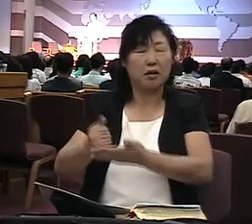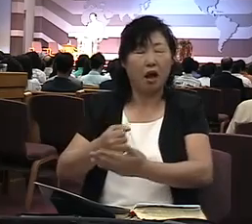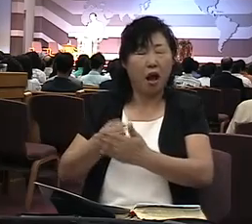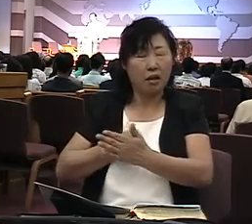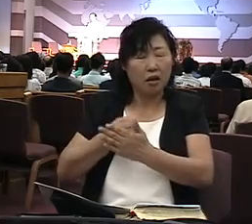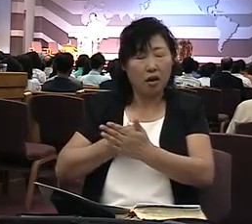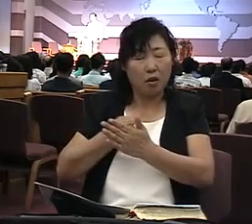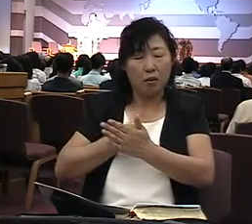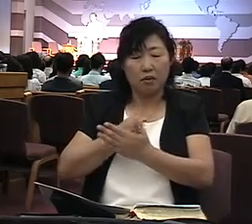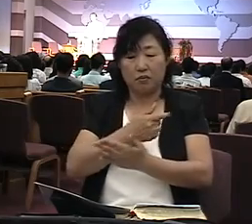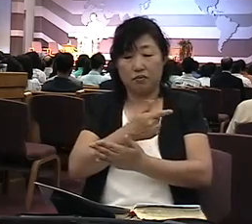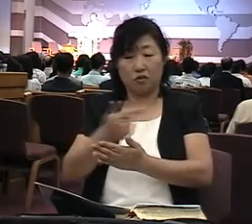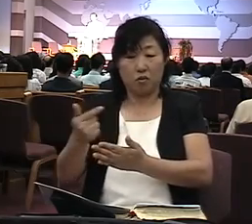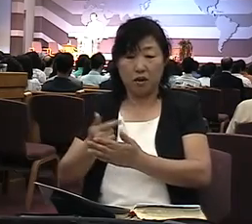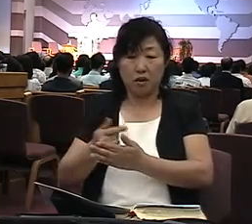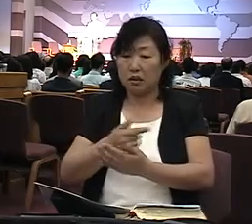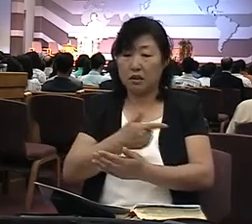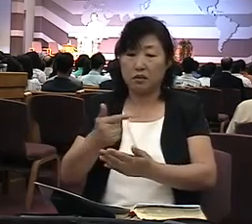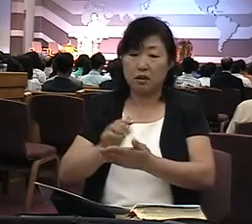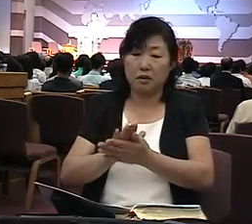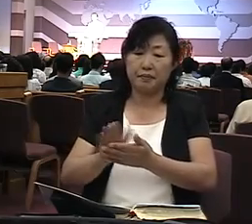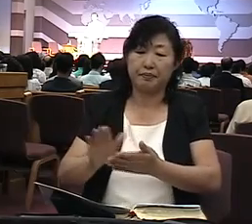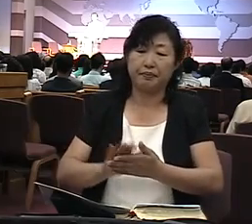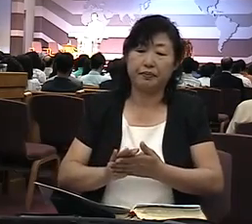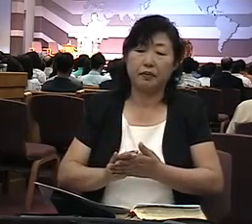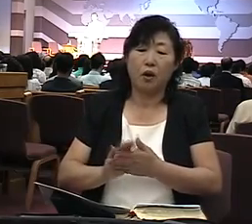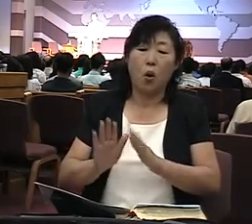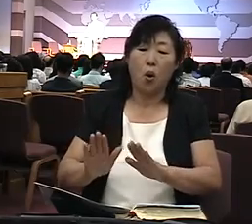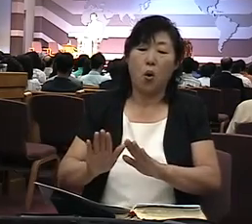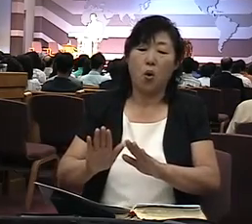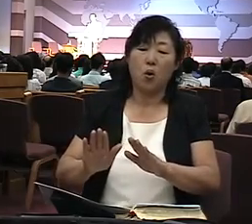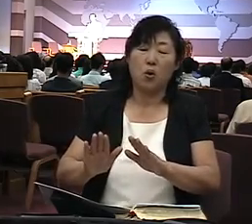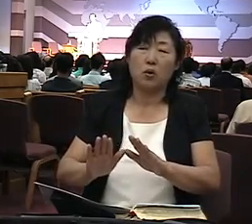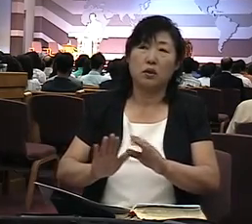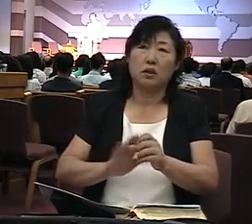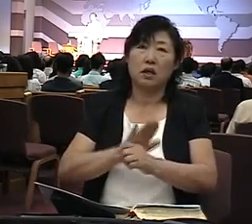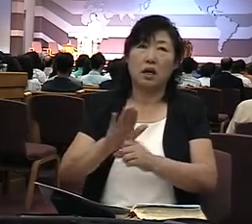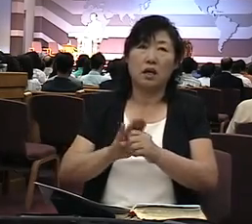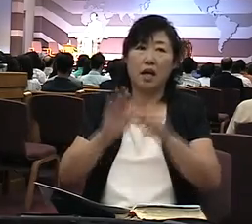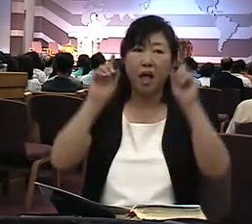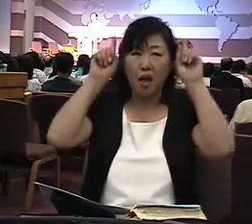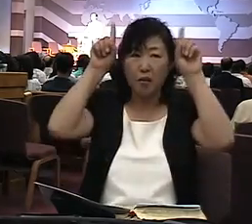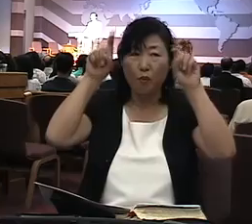또한 너무나 컸습니다. 오늘 사랑의 목장에도 제가 좀 제 마음을 나누었지만